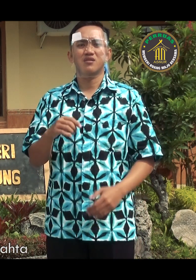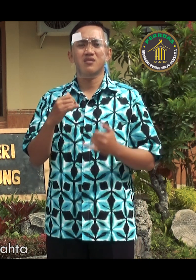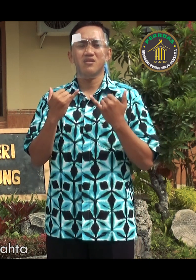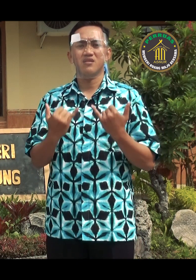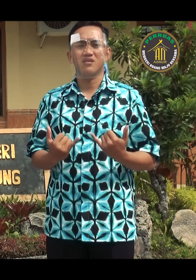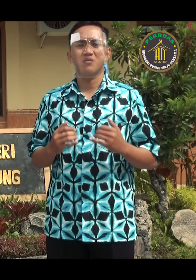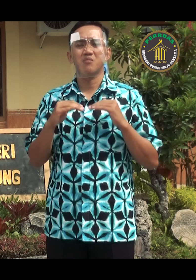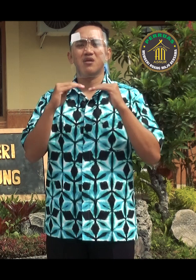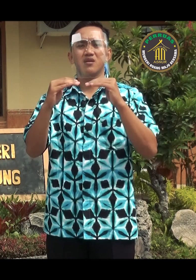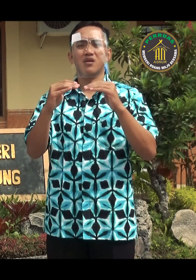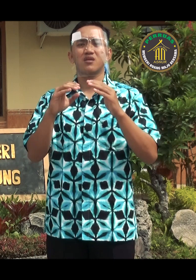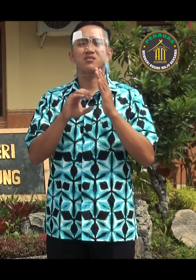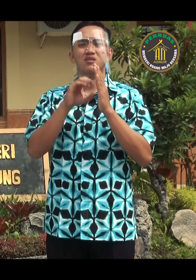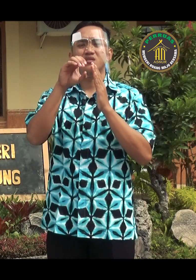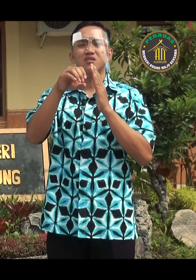tahta